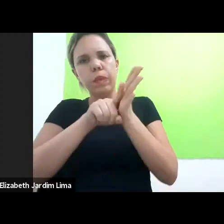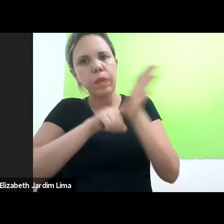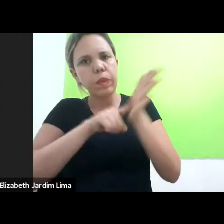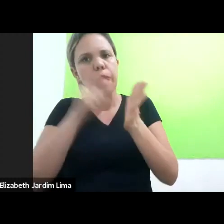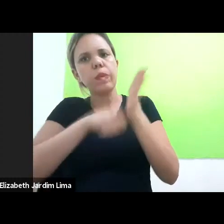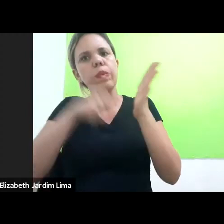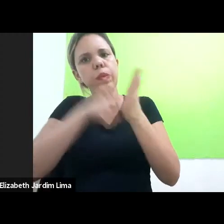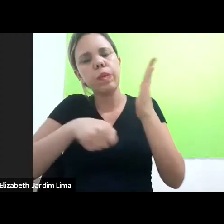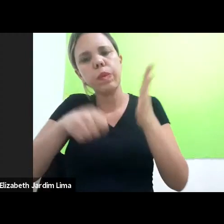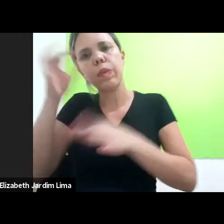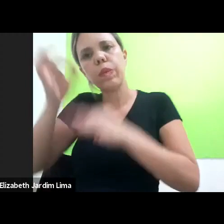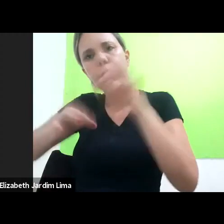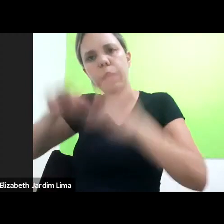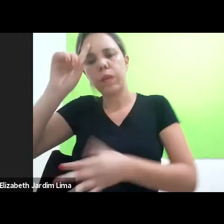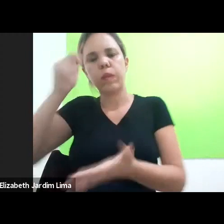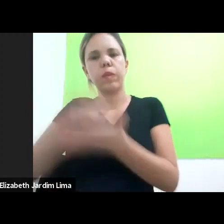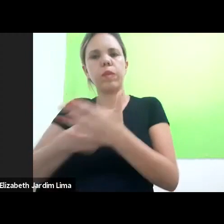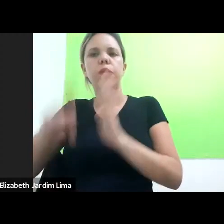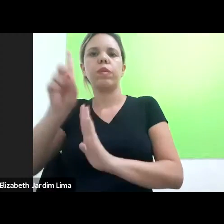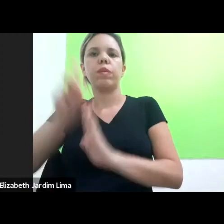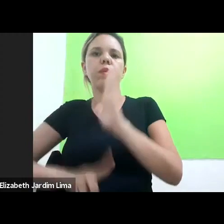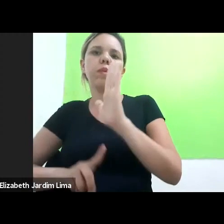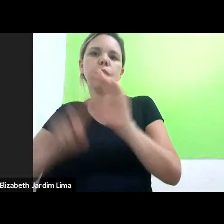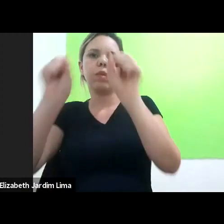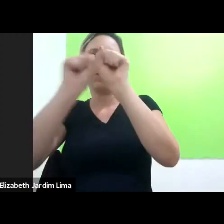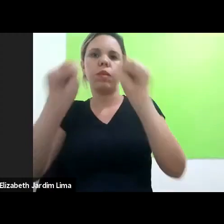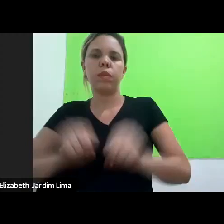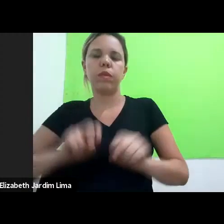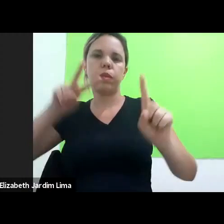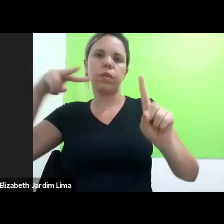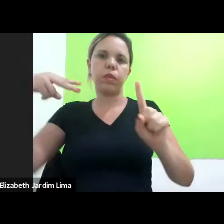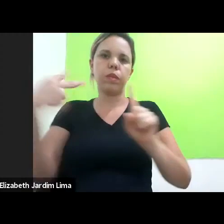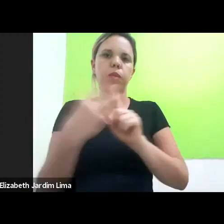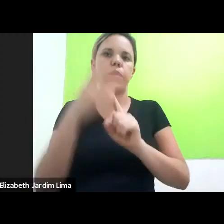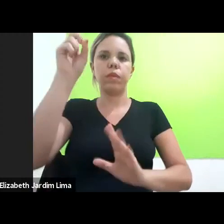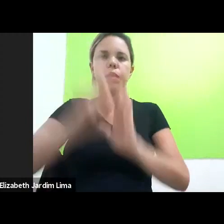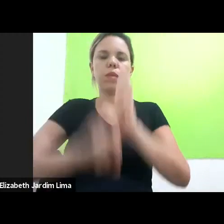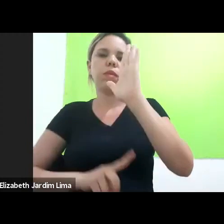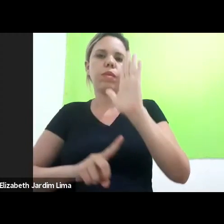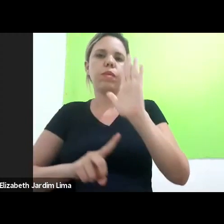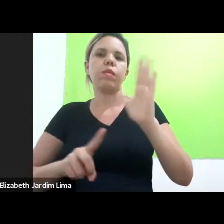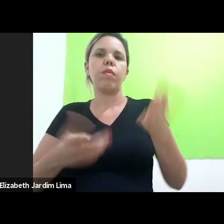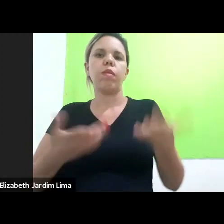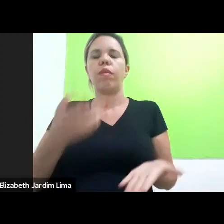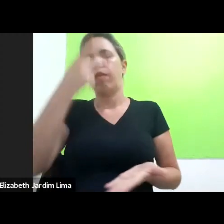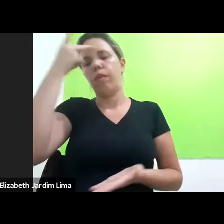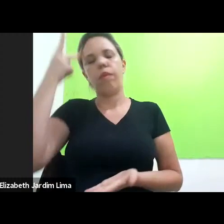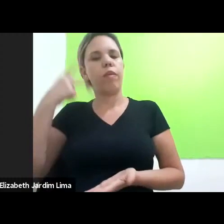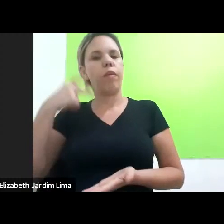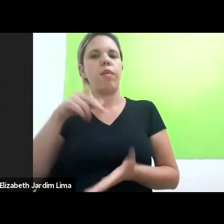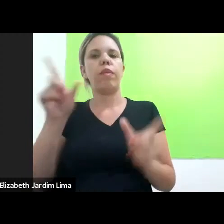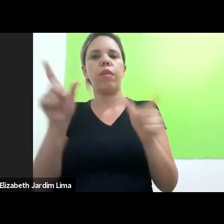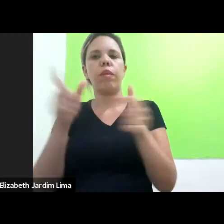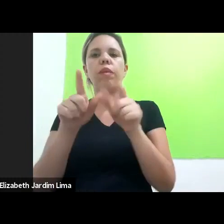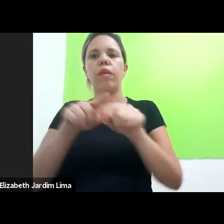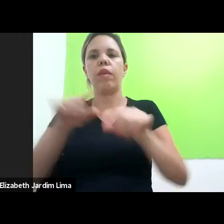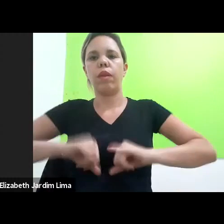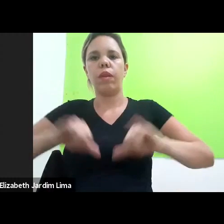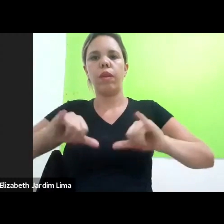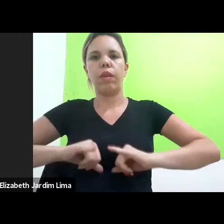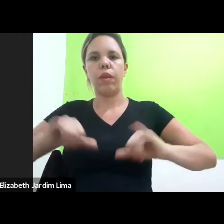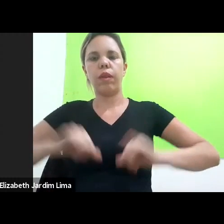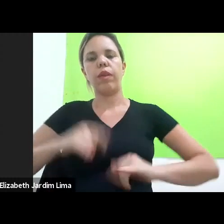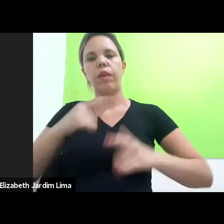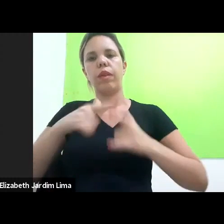justiça, buscava garantia do direito através de um sistema, de uma perspectiva de um direito muito punitivo. Então, sempre que a gente sofria algum tipo